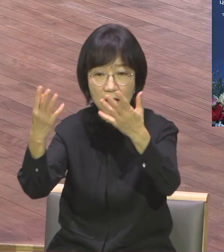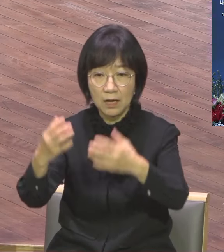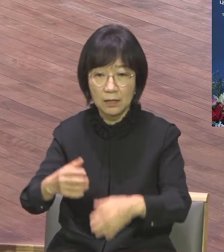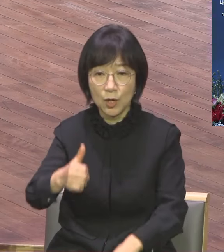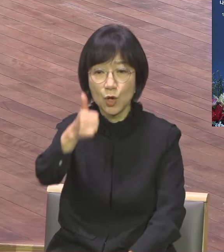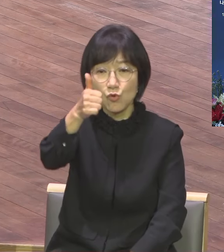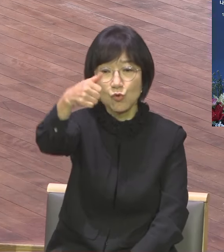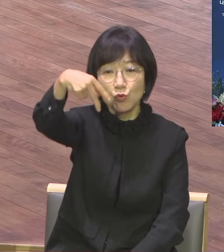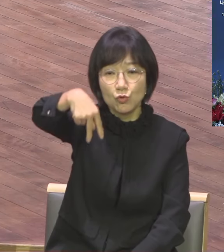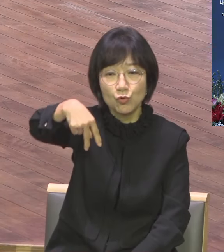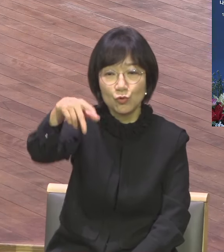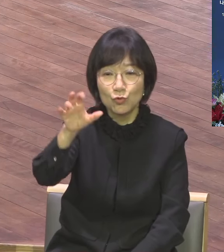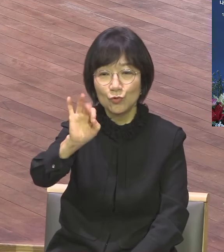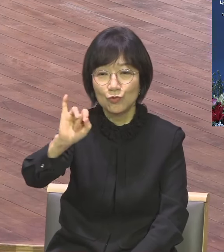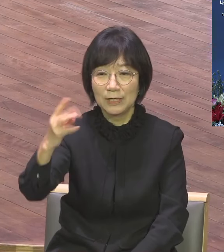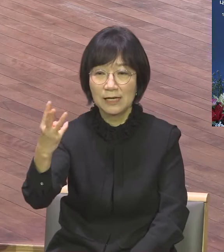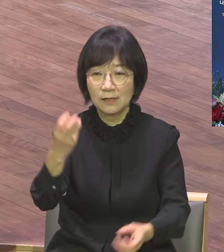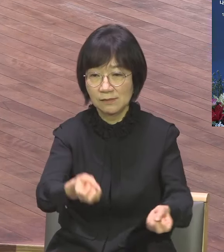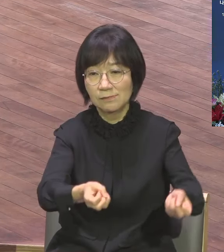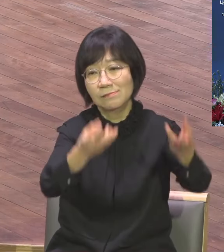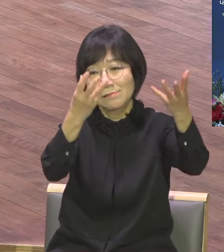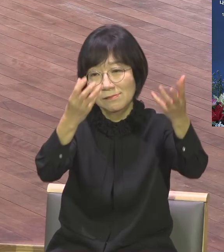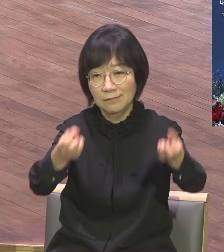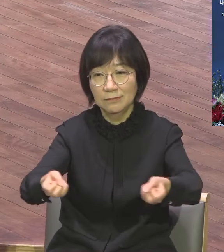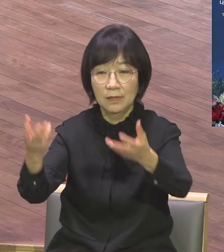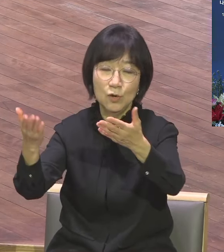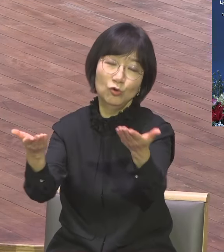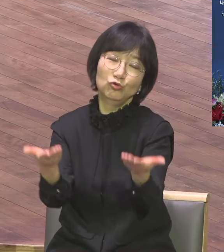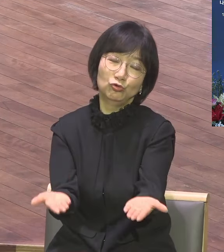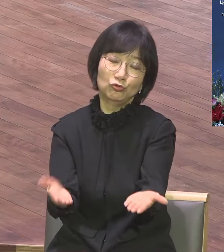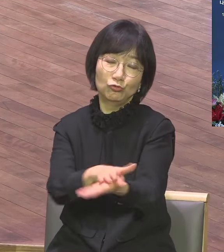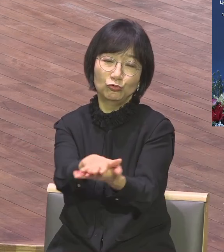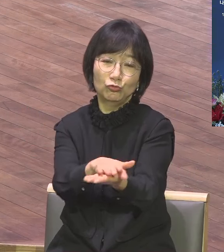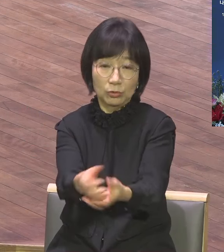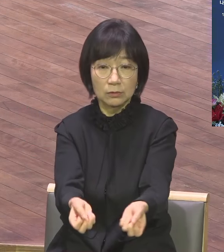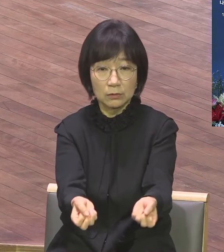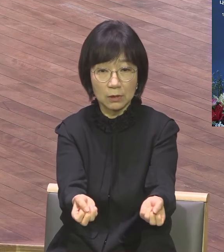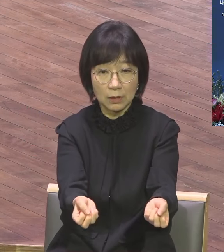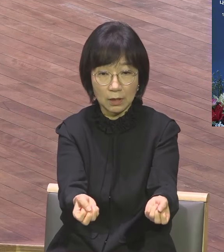미국이 없어버렸어. 영국은 없은 지 오래되고 유럽은 아예 없고